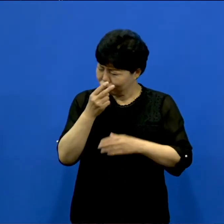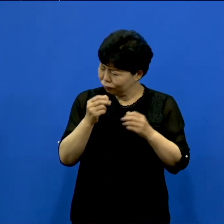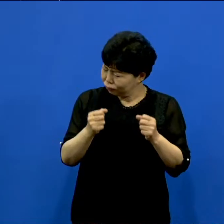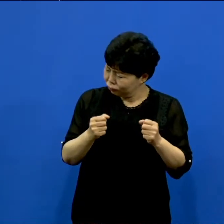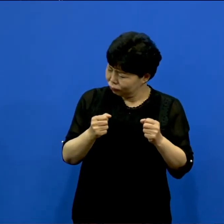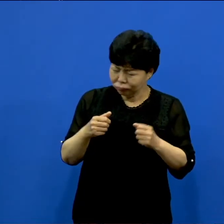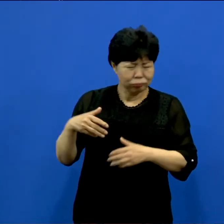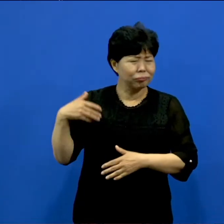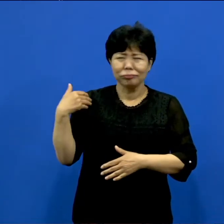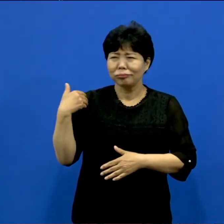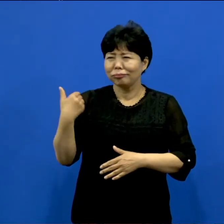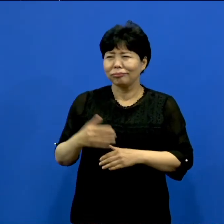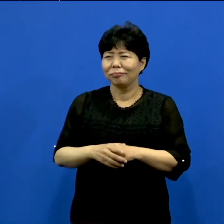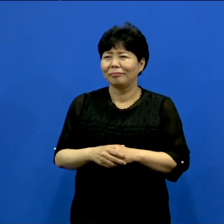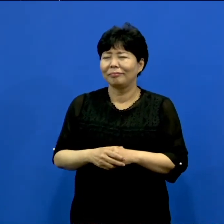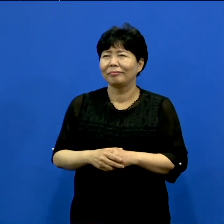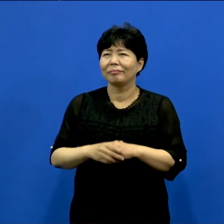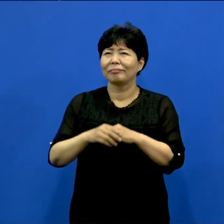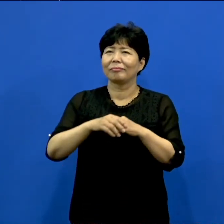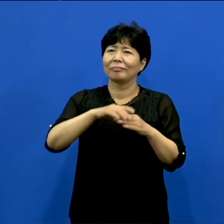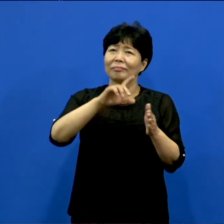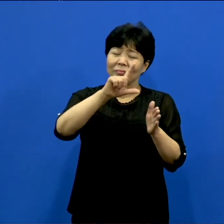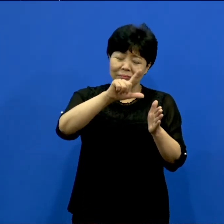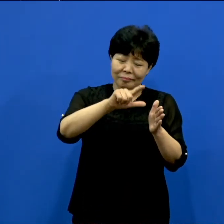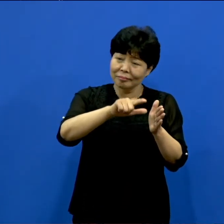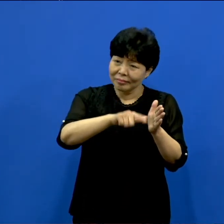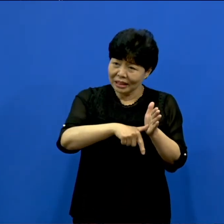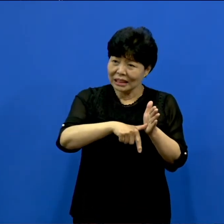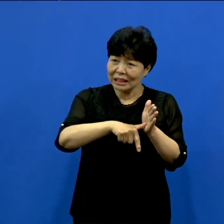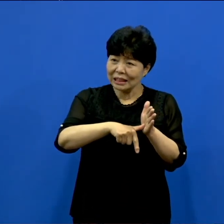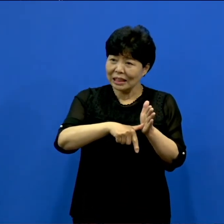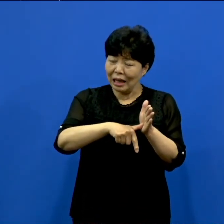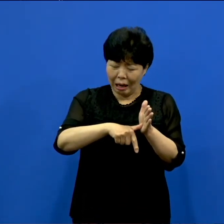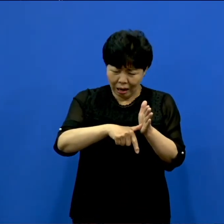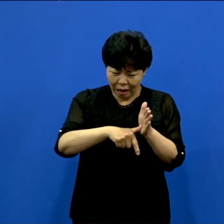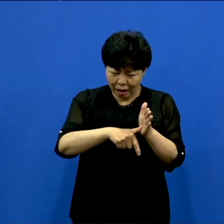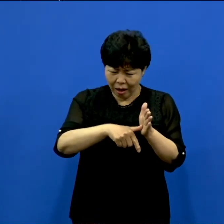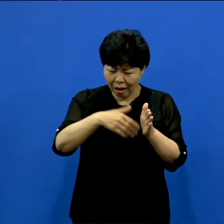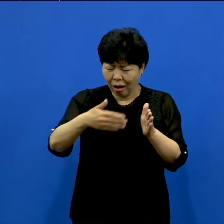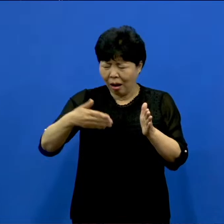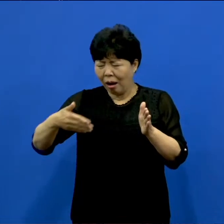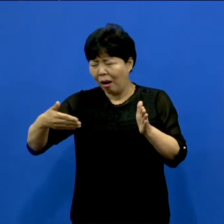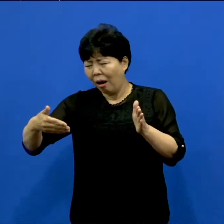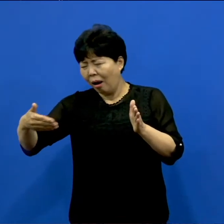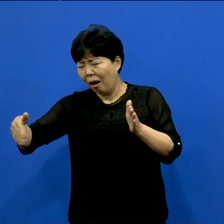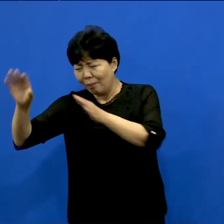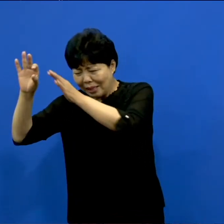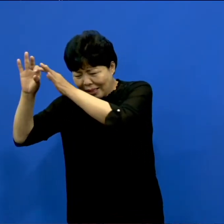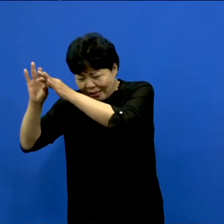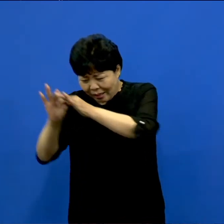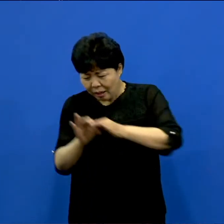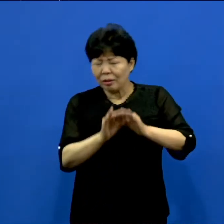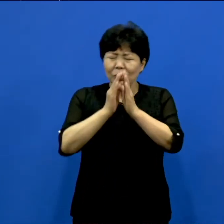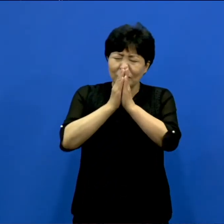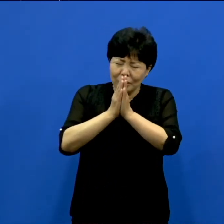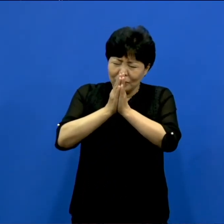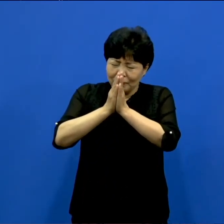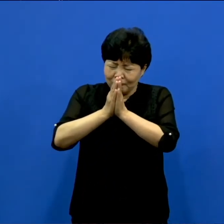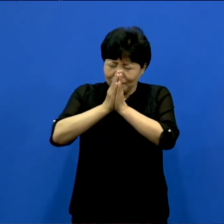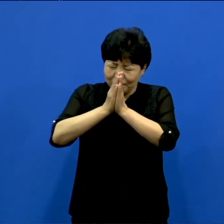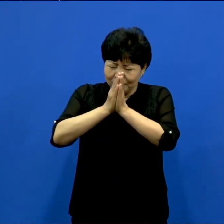하기도 하고, 시간이 그냥 시간을 측정할 수가 없어. 그냥 휙 지나가 버려.